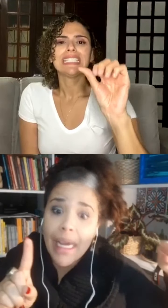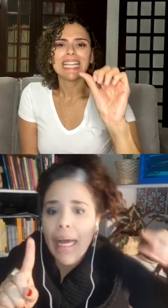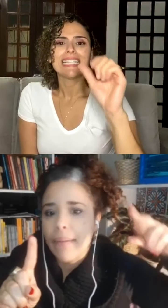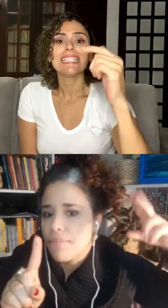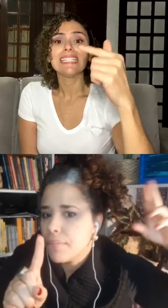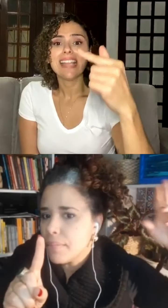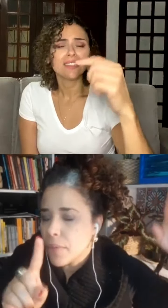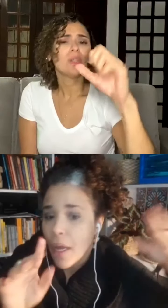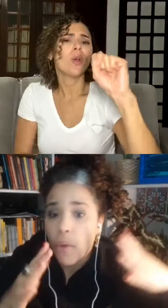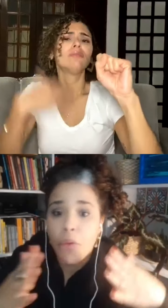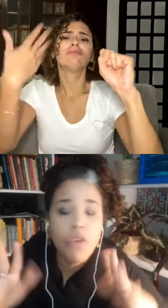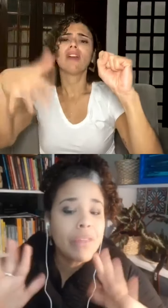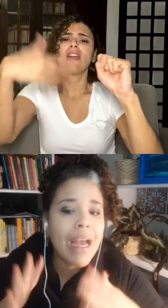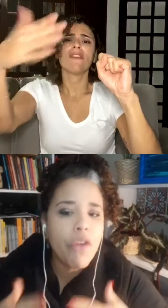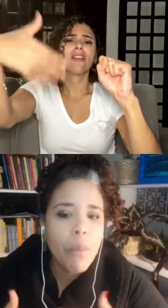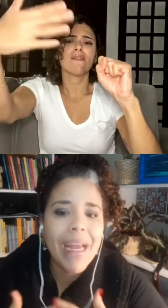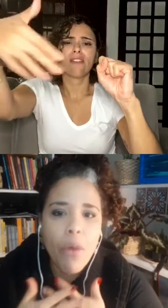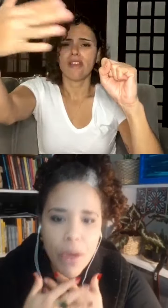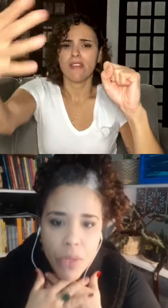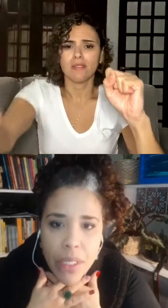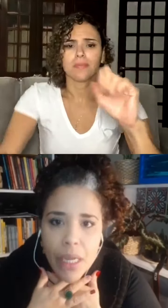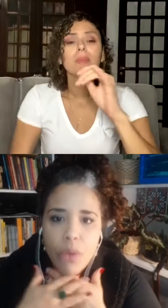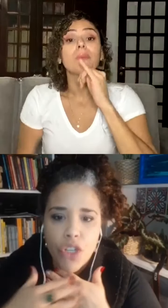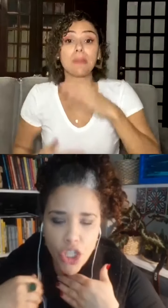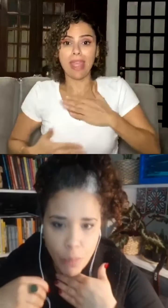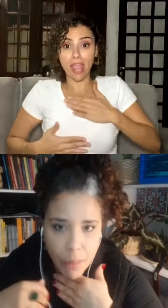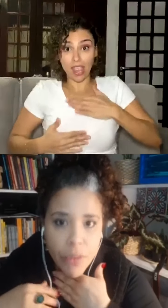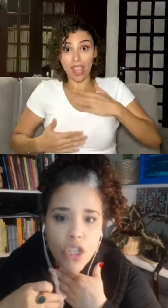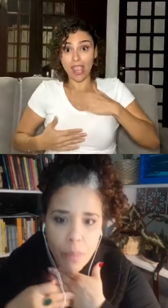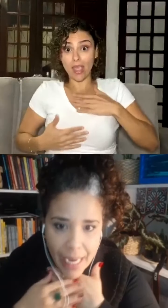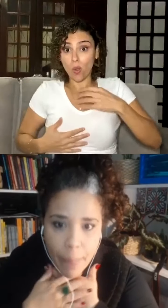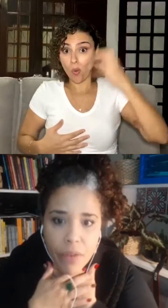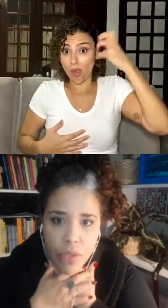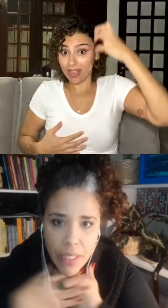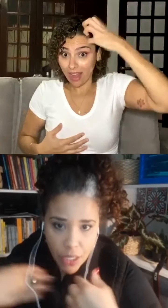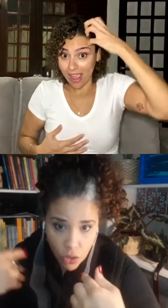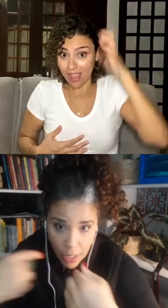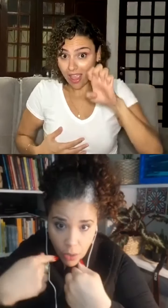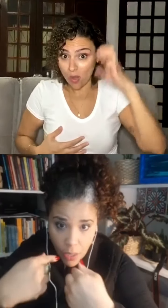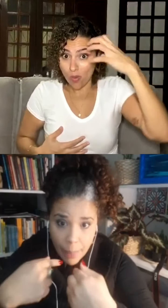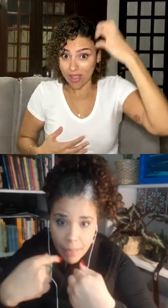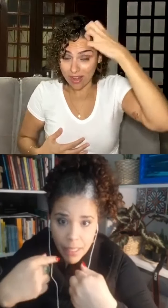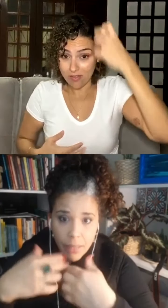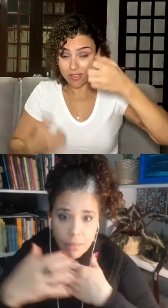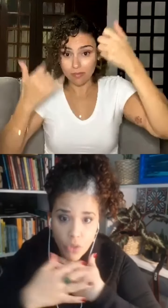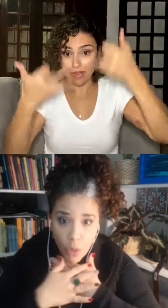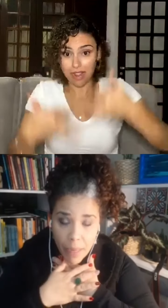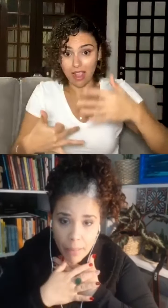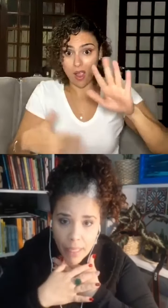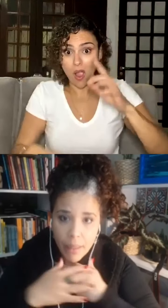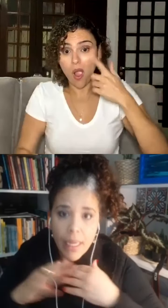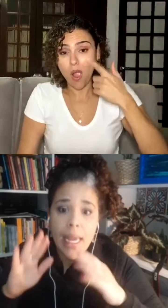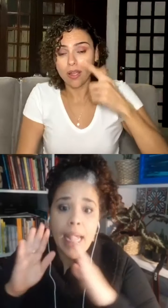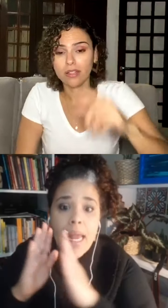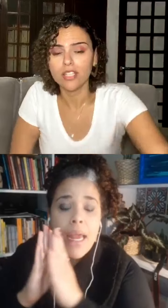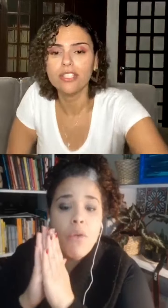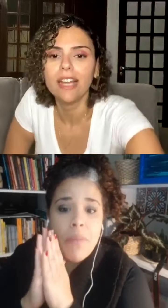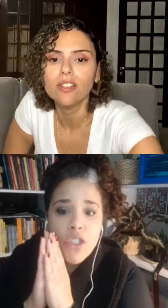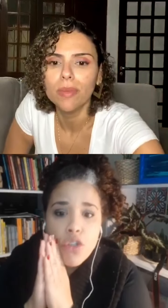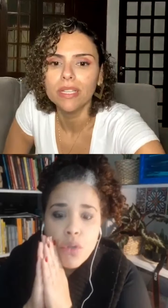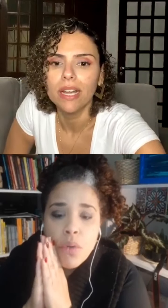dia... Eu vou pegar o meu ciclo, gente, para poder explicar para vocês. Olha para mim, só para mim.